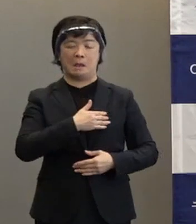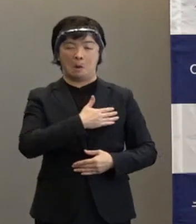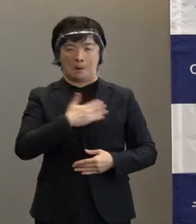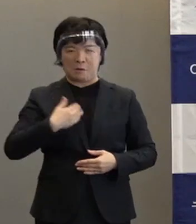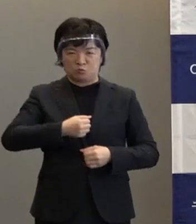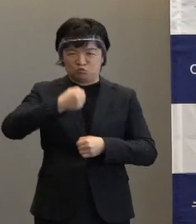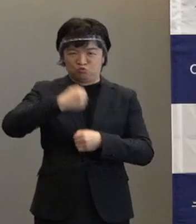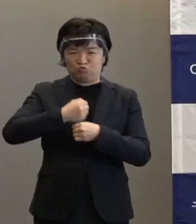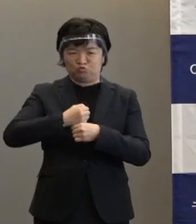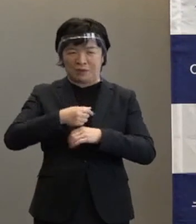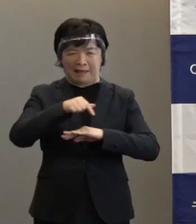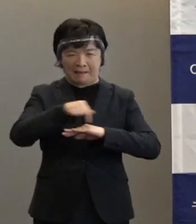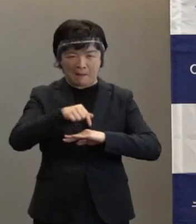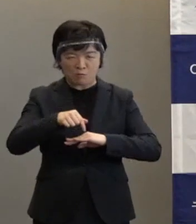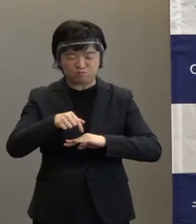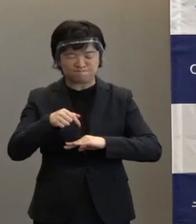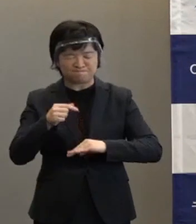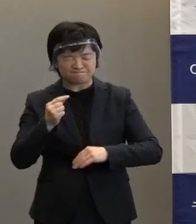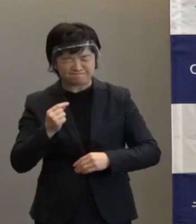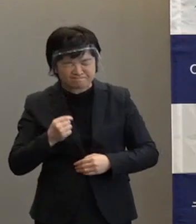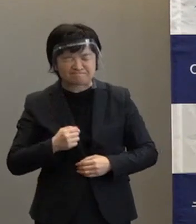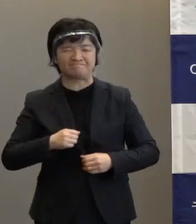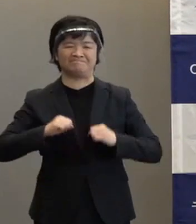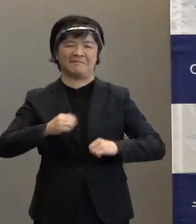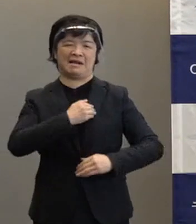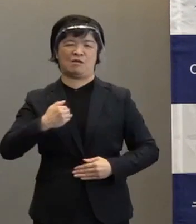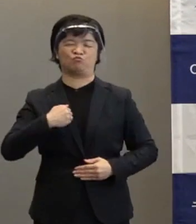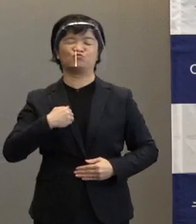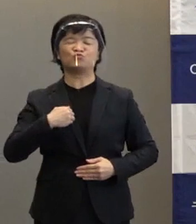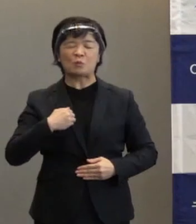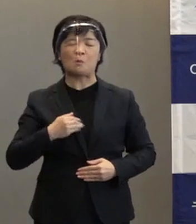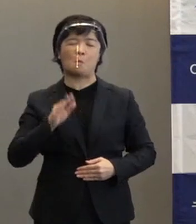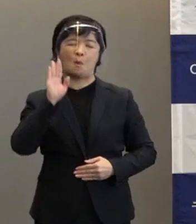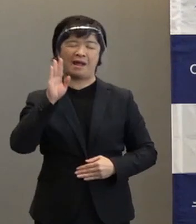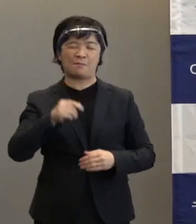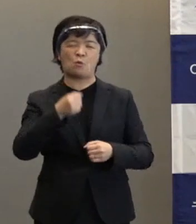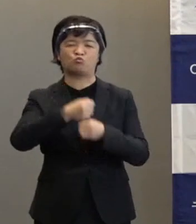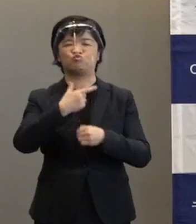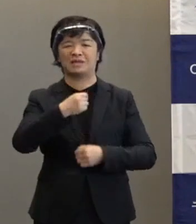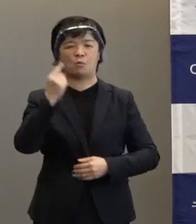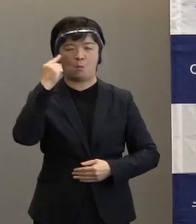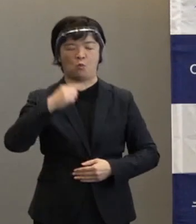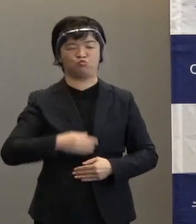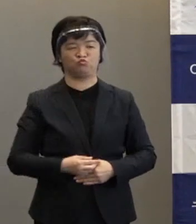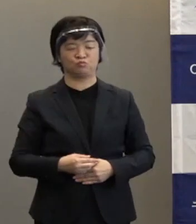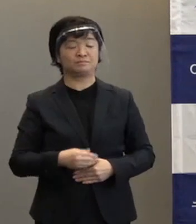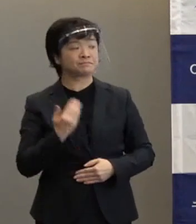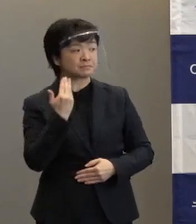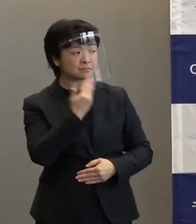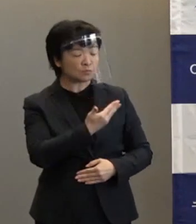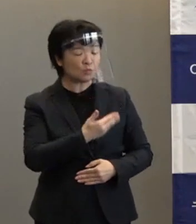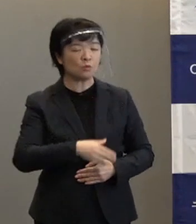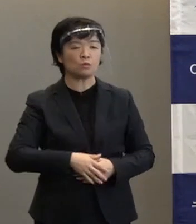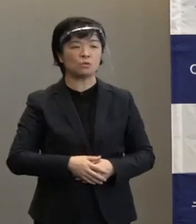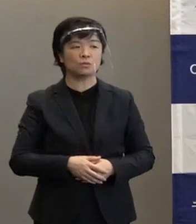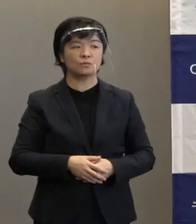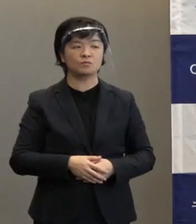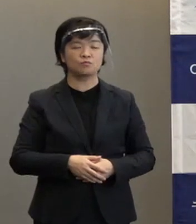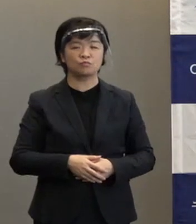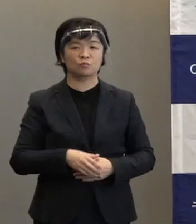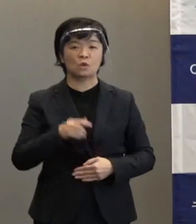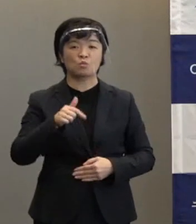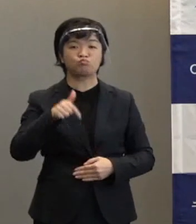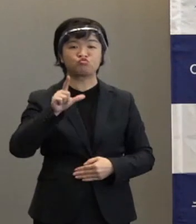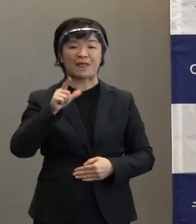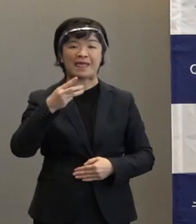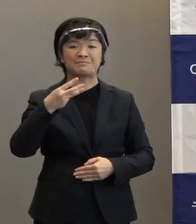なんだと思えるものをですね、たくさん展開していけるようにしたいというふうに考えています。 ありがとうございます。次にプレミアム食事